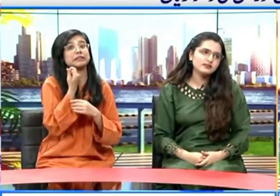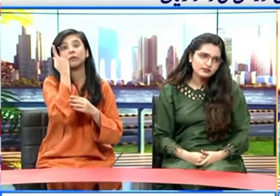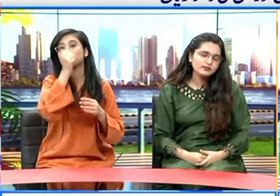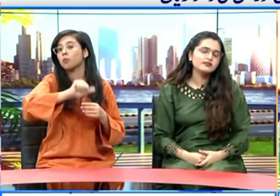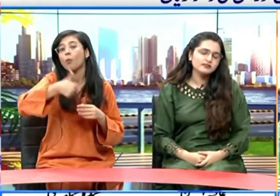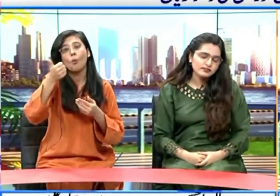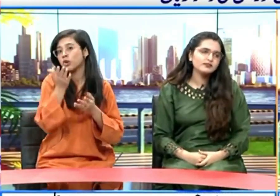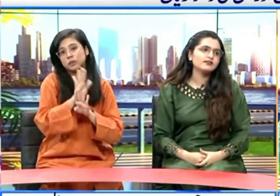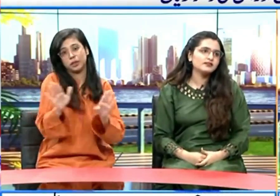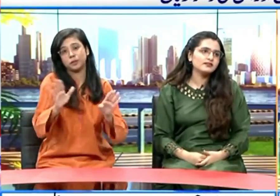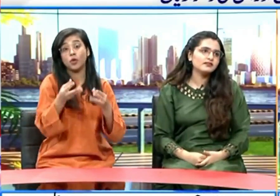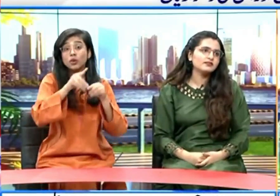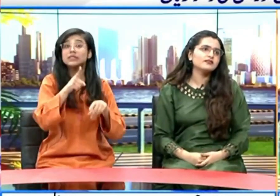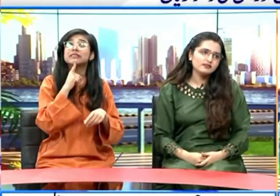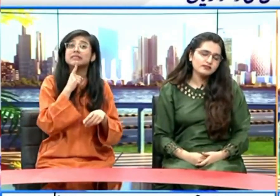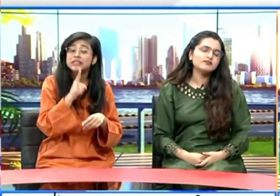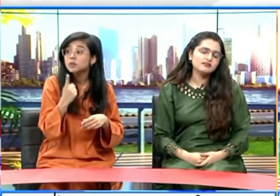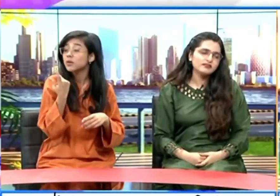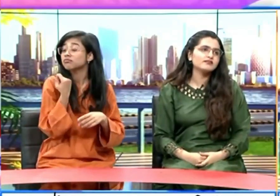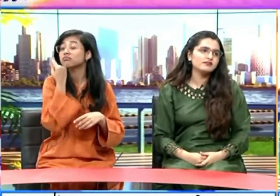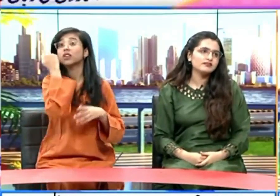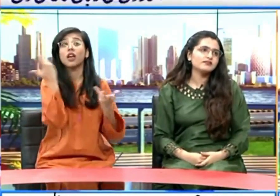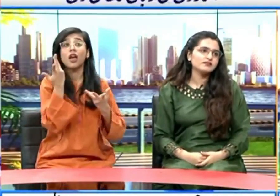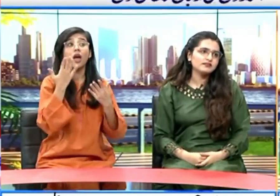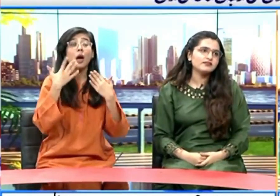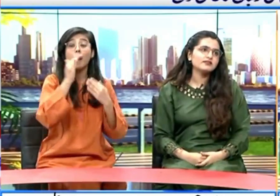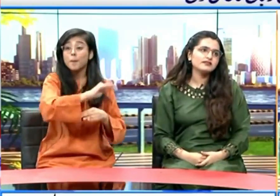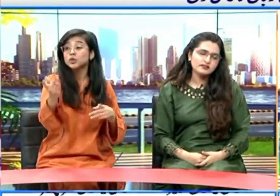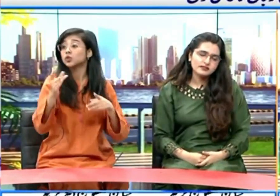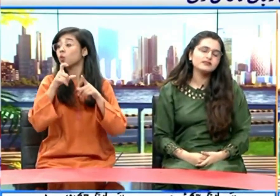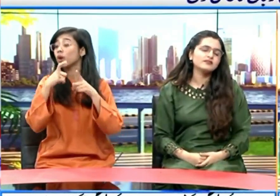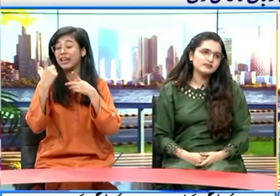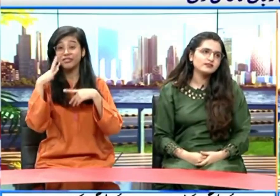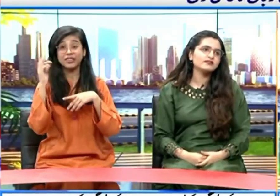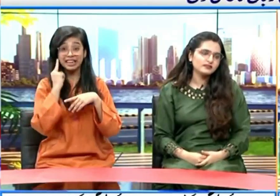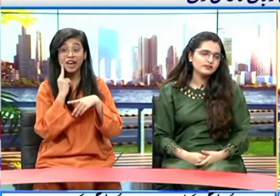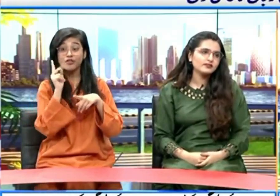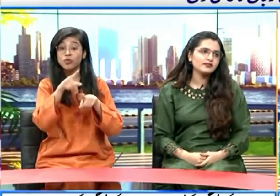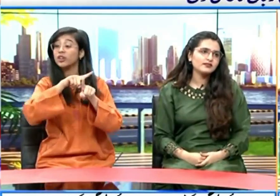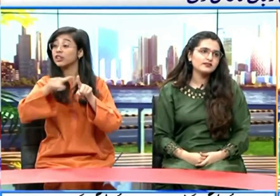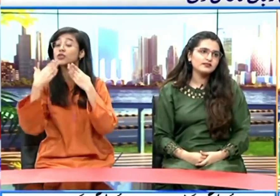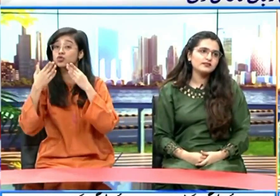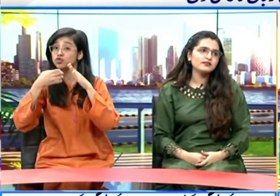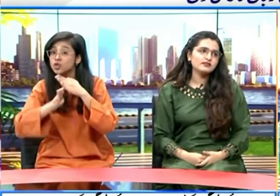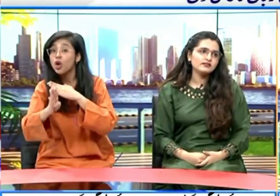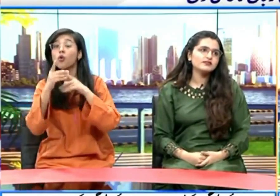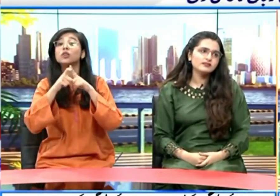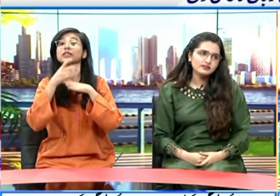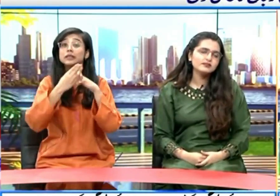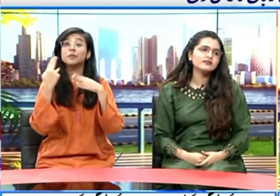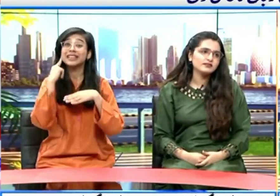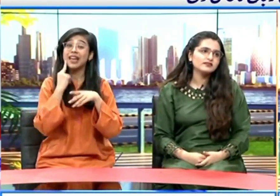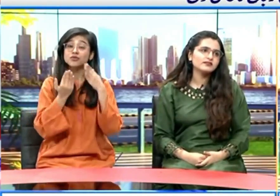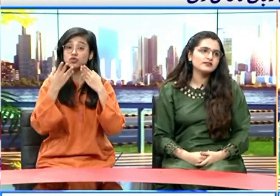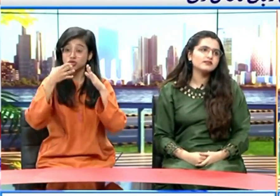ہو پاتی ہوگی, اور یہ ریئلائزیشن بھی کہ بچوں کو کسی اسپیشل اسکول میں بھیجنا ہے, اور وہ اسپیشل اسکول بھی ایسے ہوں کہ جہاں پر